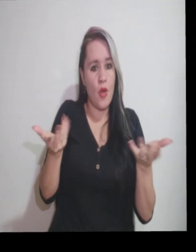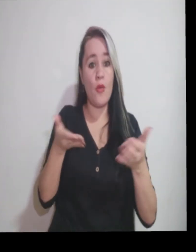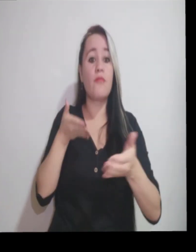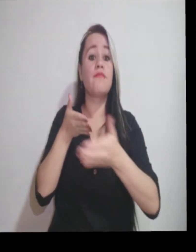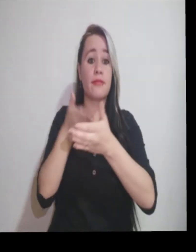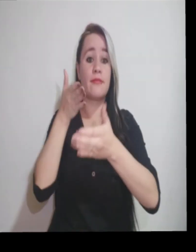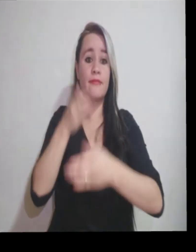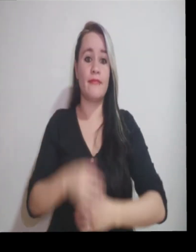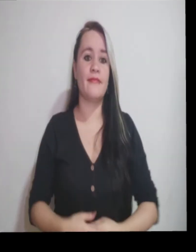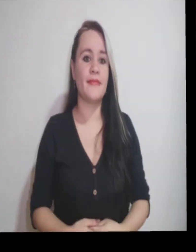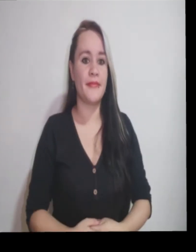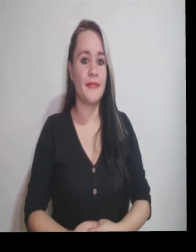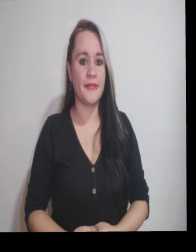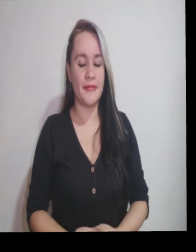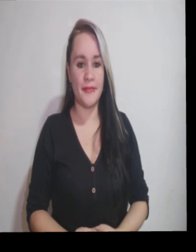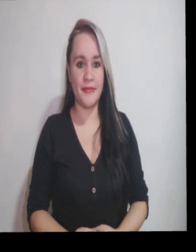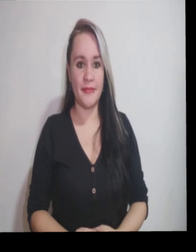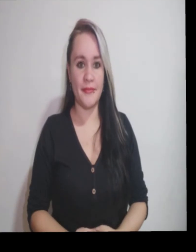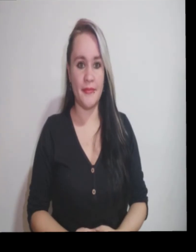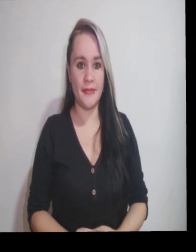poder atacarla.